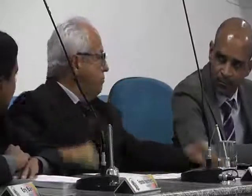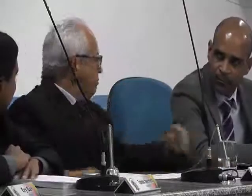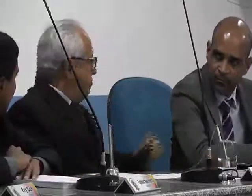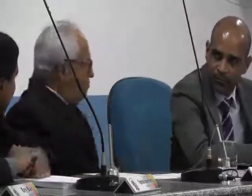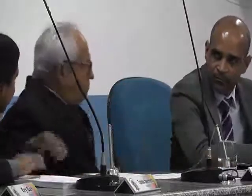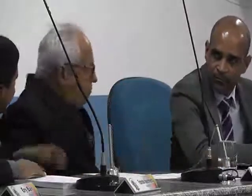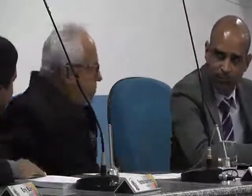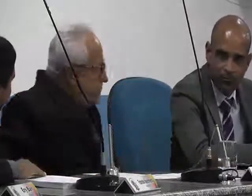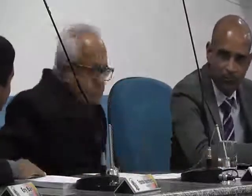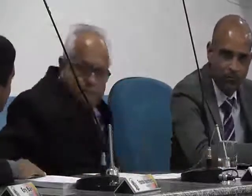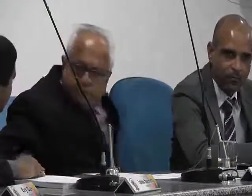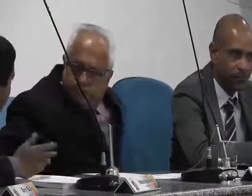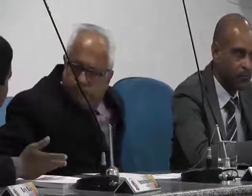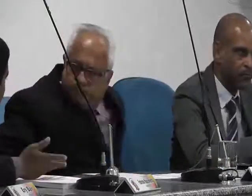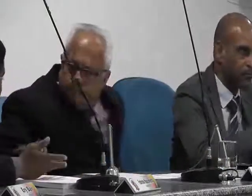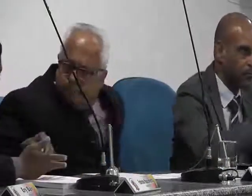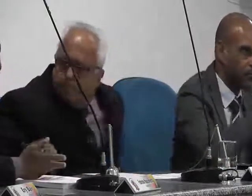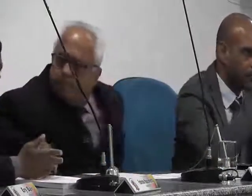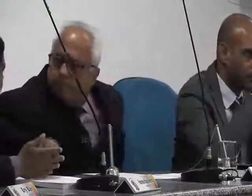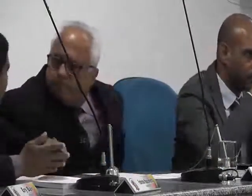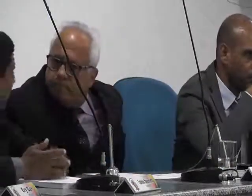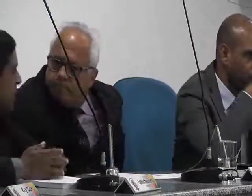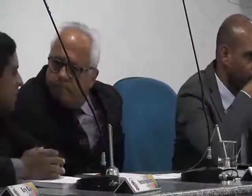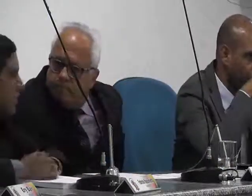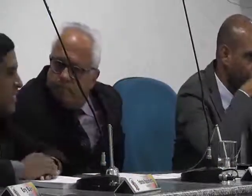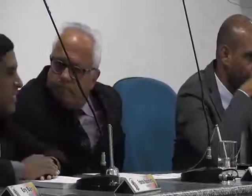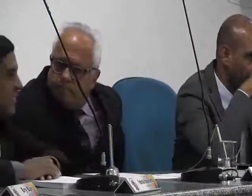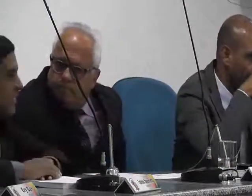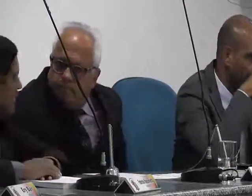Inscrição aberta para o grande expediente.